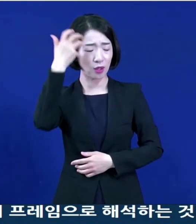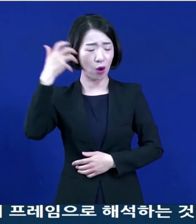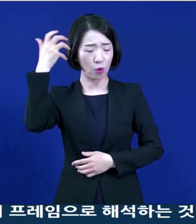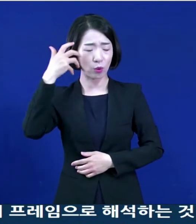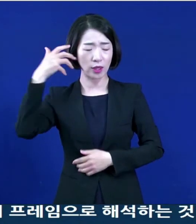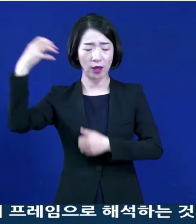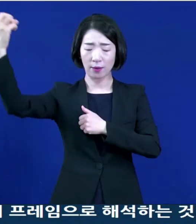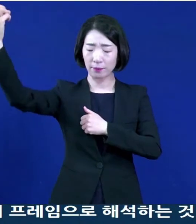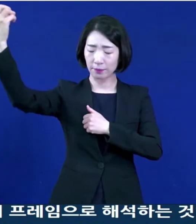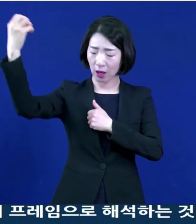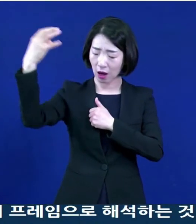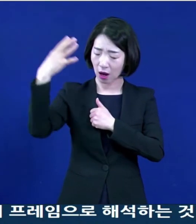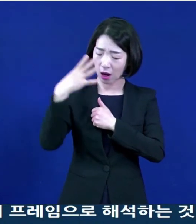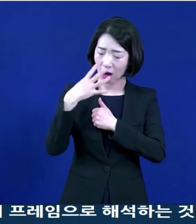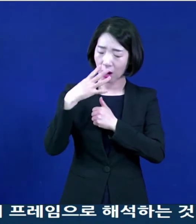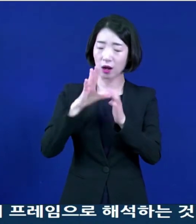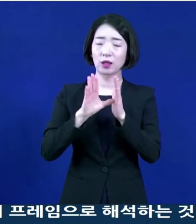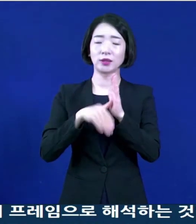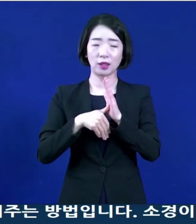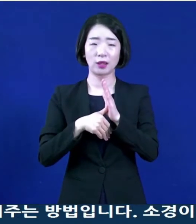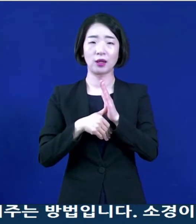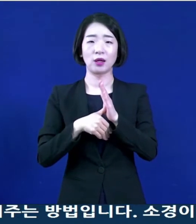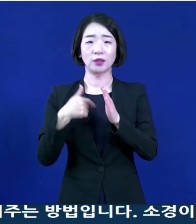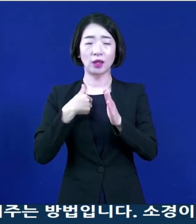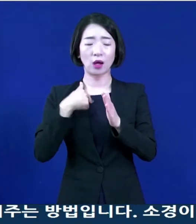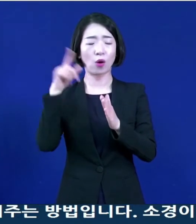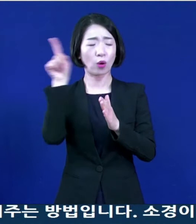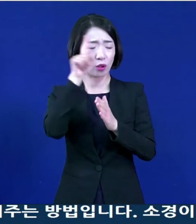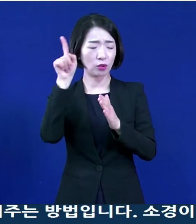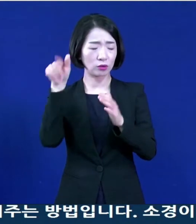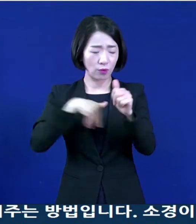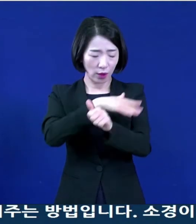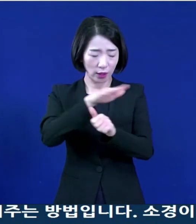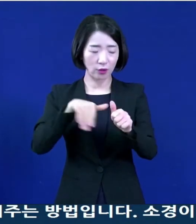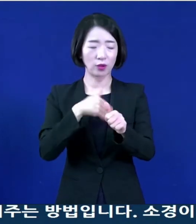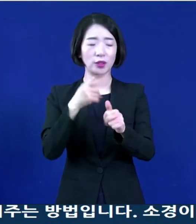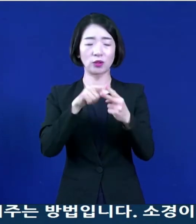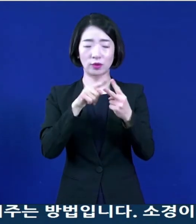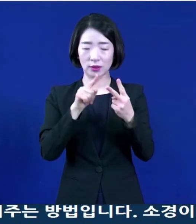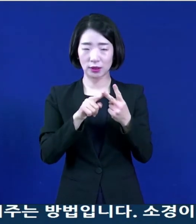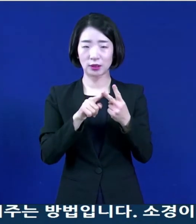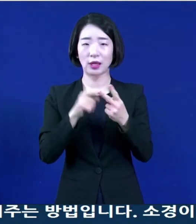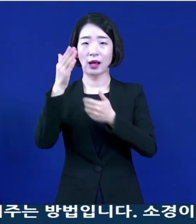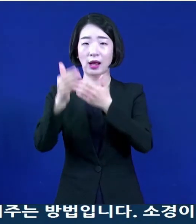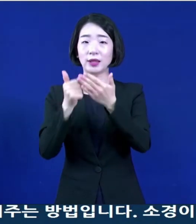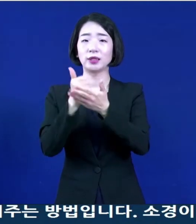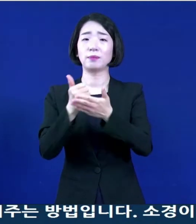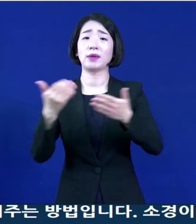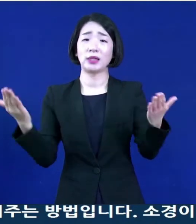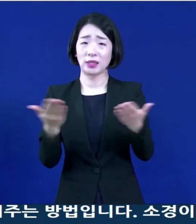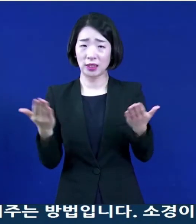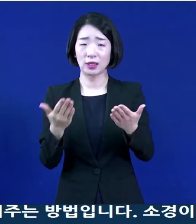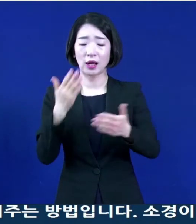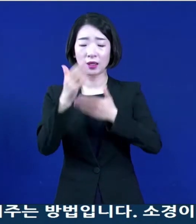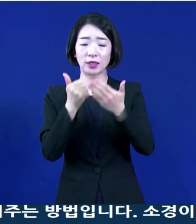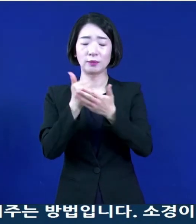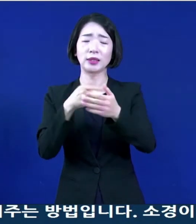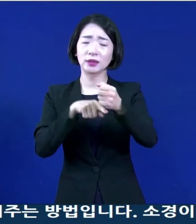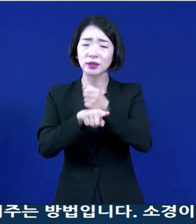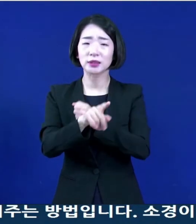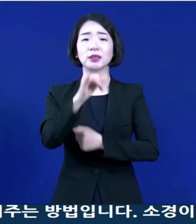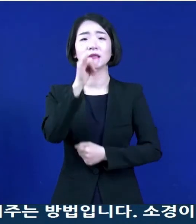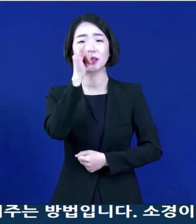우리가 깨달을 때는 어떠한 환경에도 하나님이 하시고자 하는 일이 있다, 이 사실을 믿는